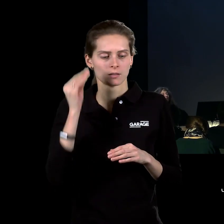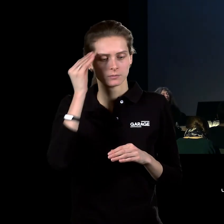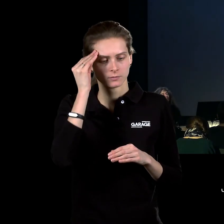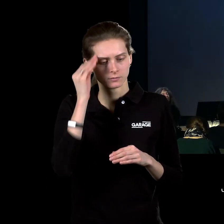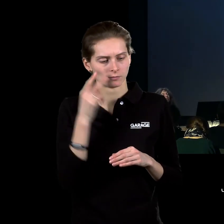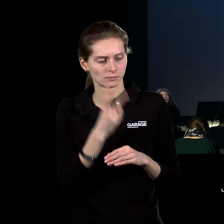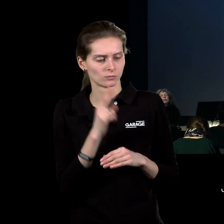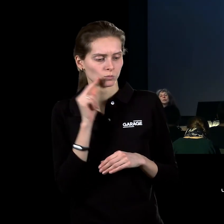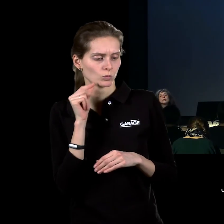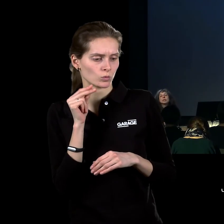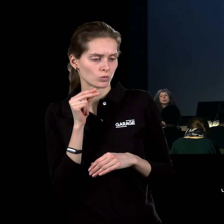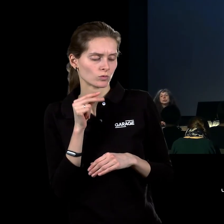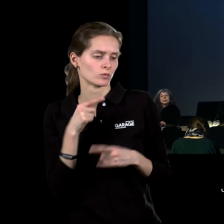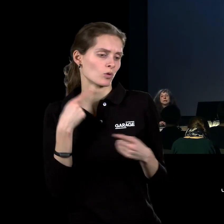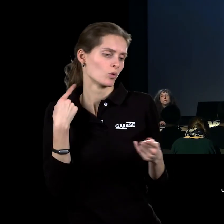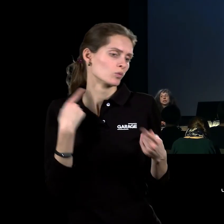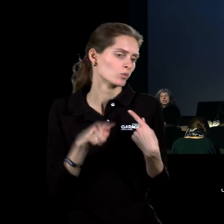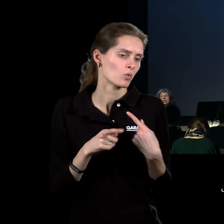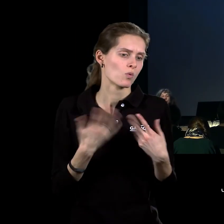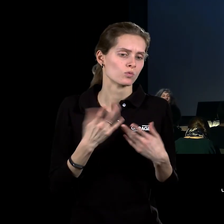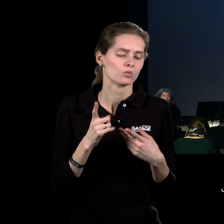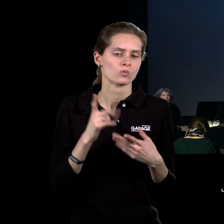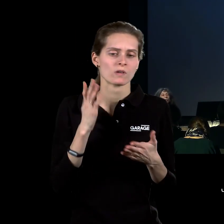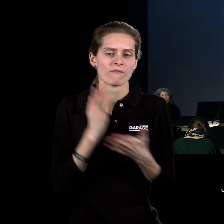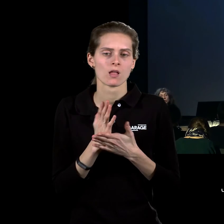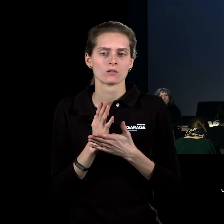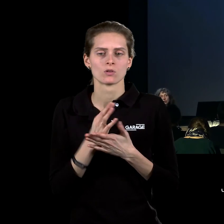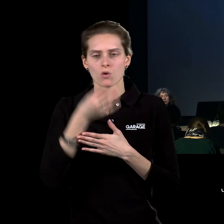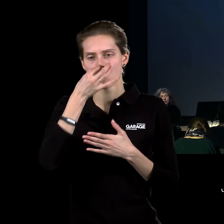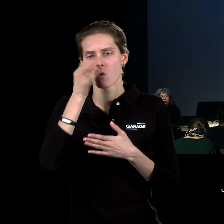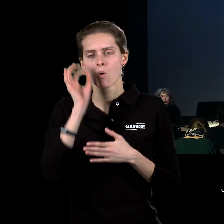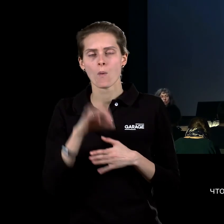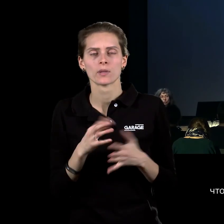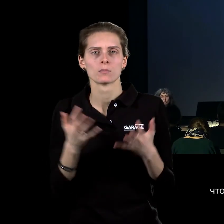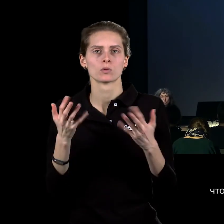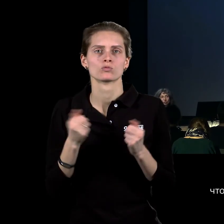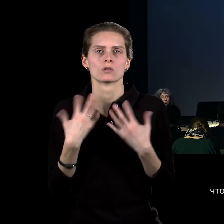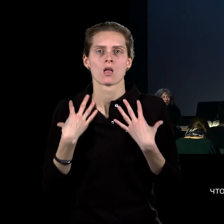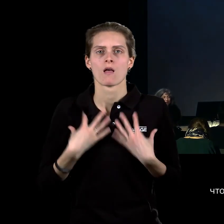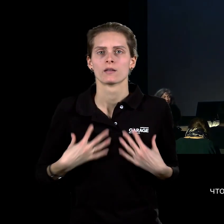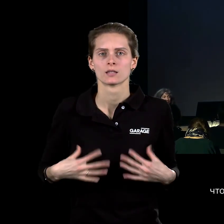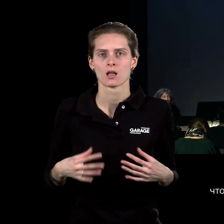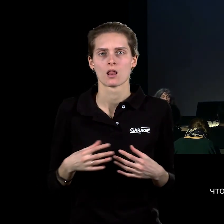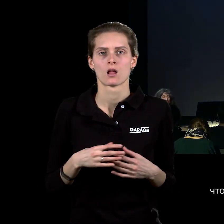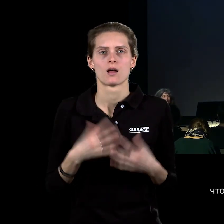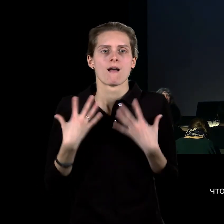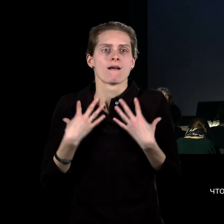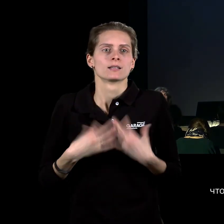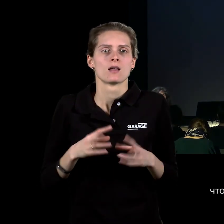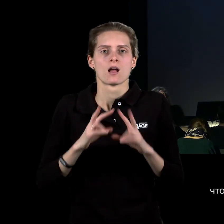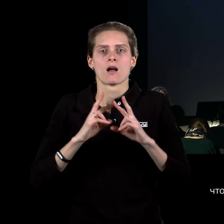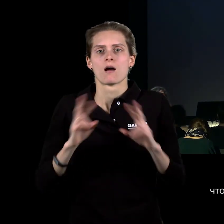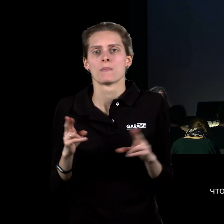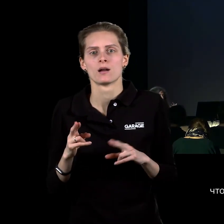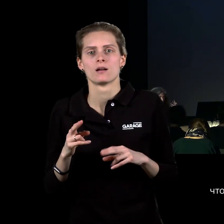с точки зрения мужчины, да, с точки зрения другого, того, что является, что такое опыт обладания телом, что такое опыт тела как личное